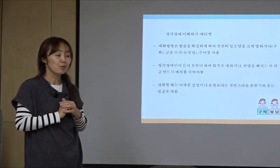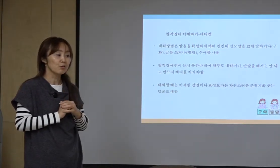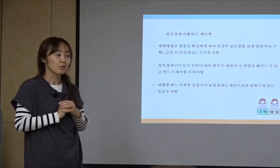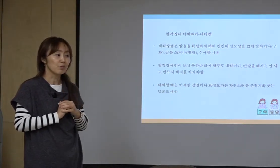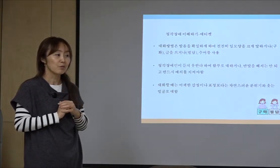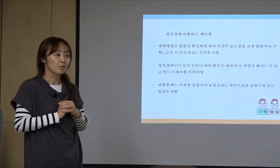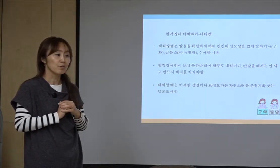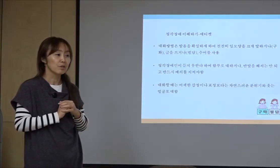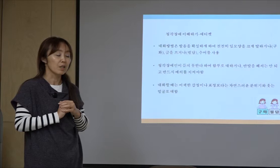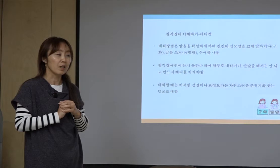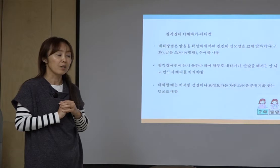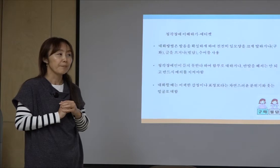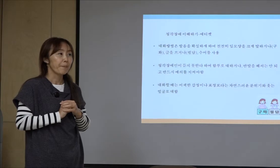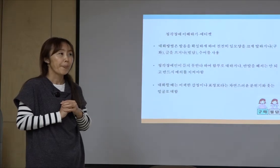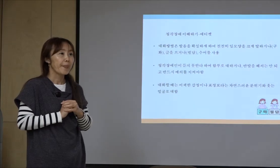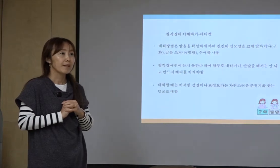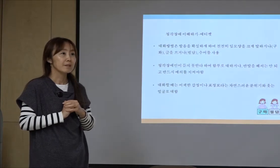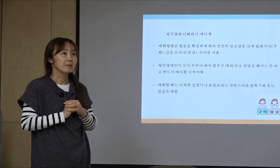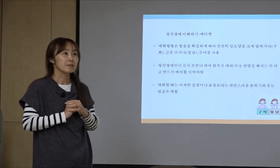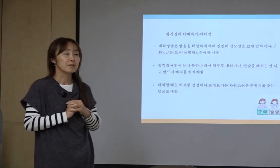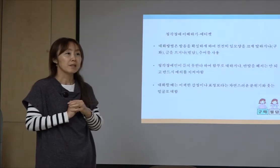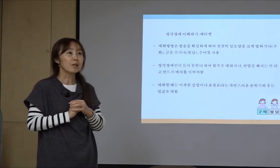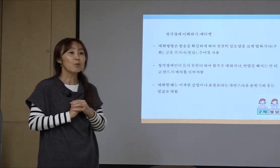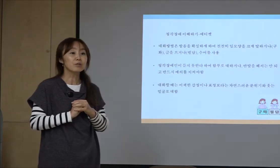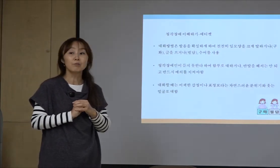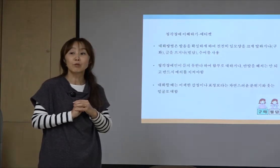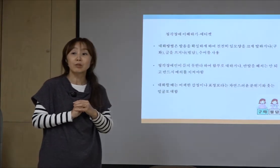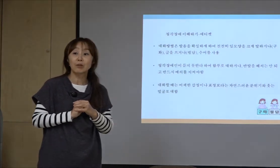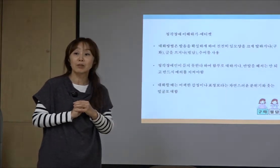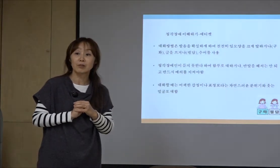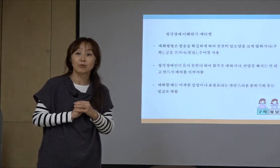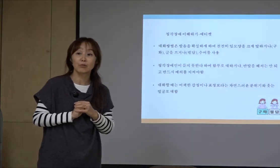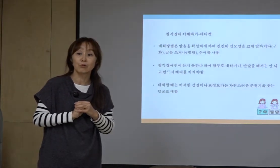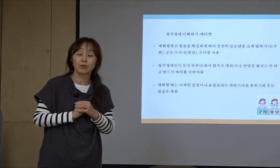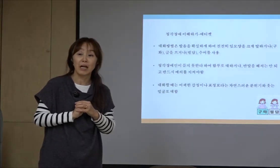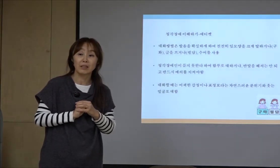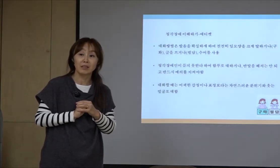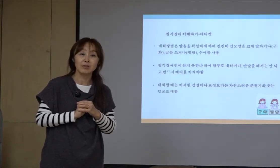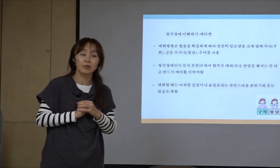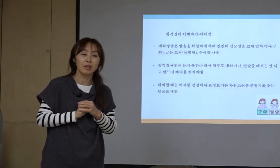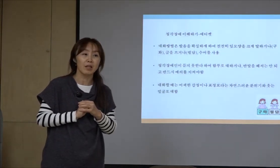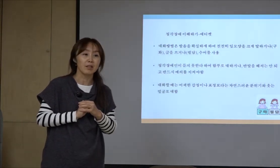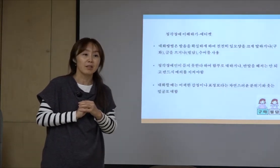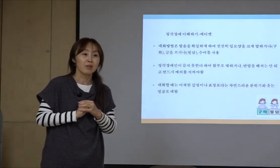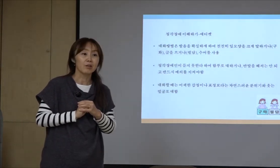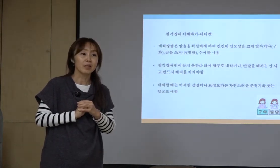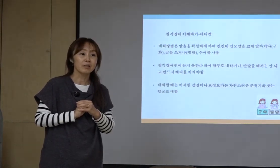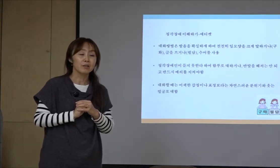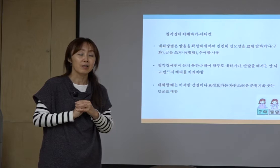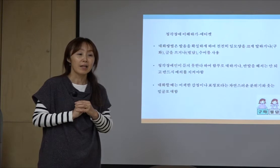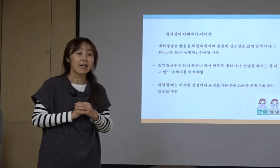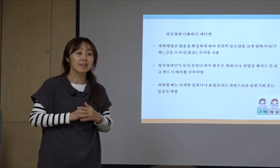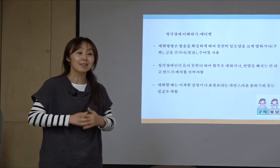친구들 제가 그 항공 승무원 학원에서도 강의를 했었는데 거기는 이제